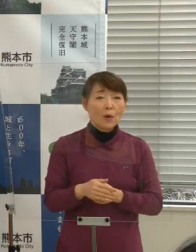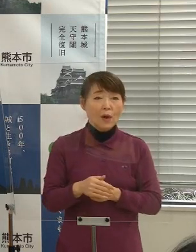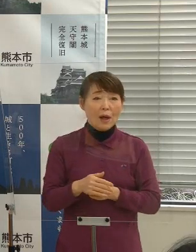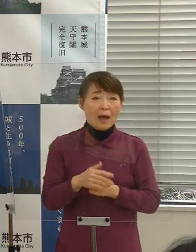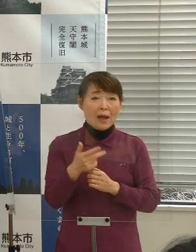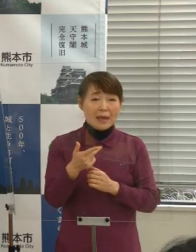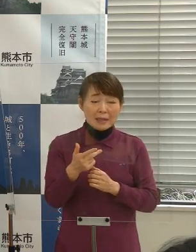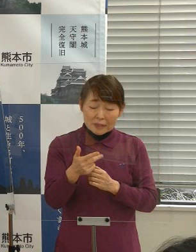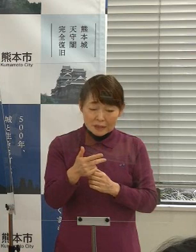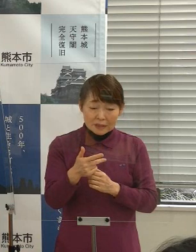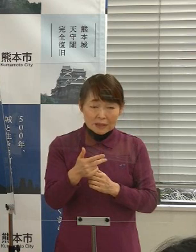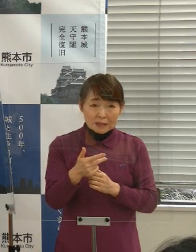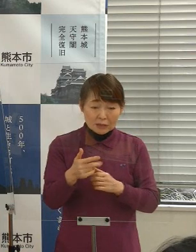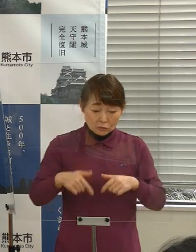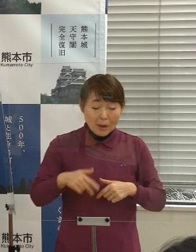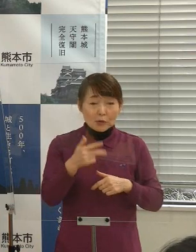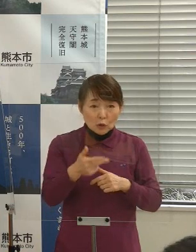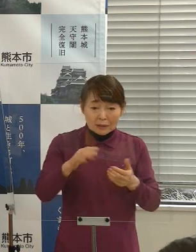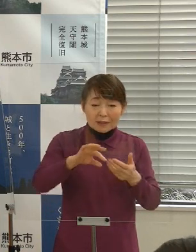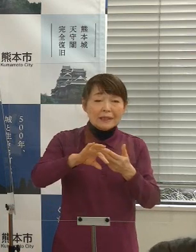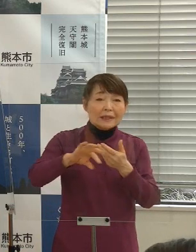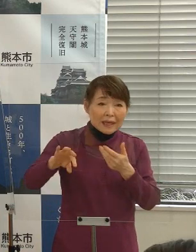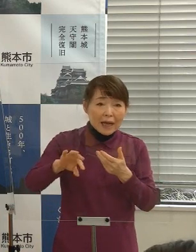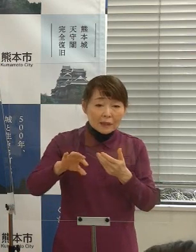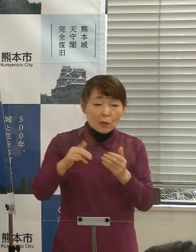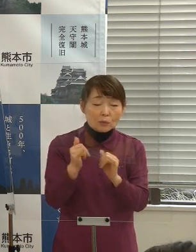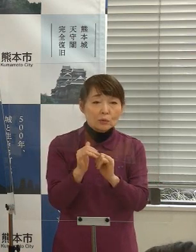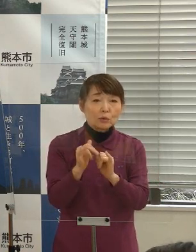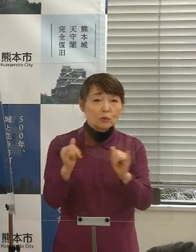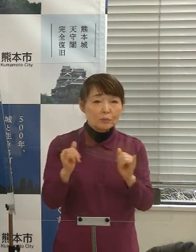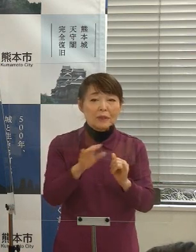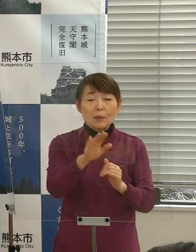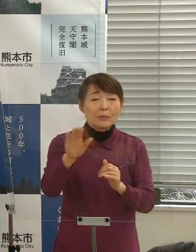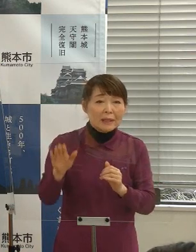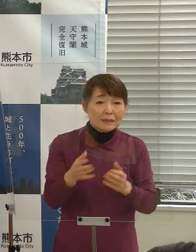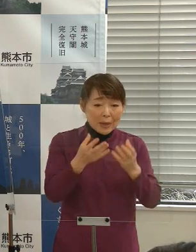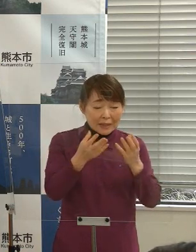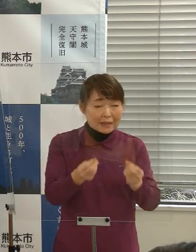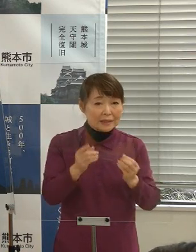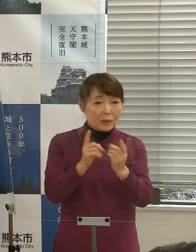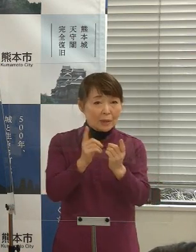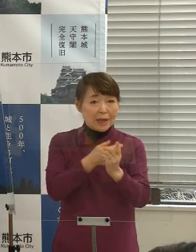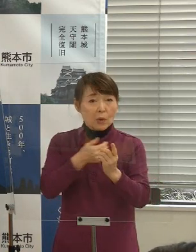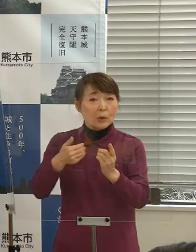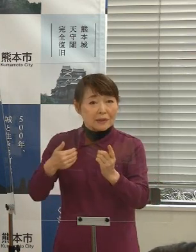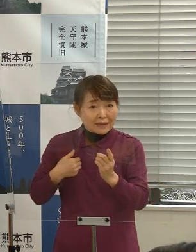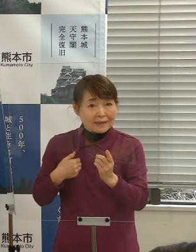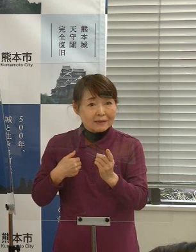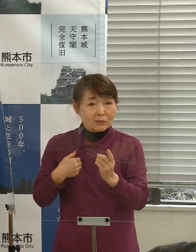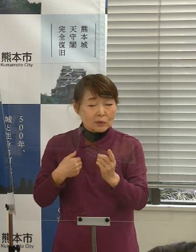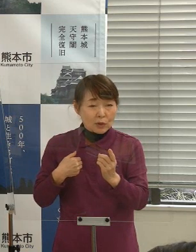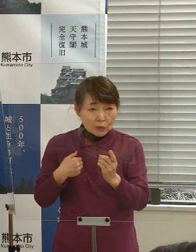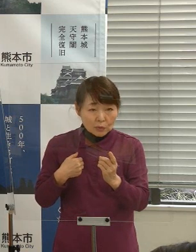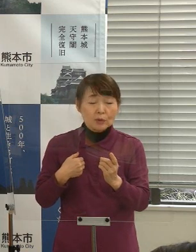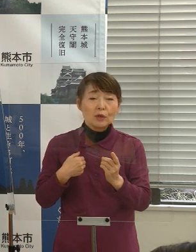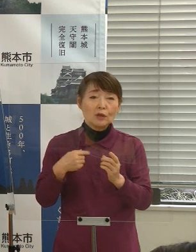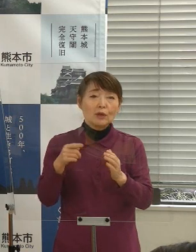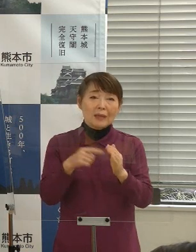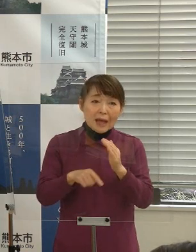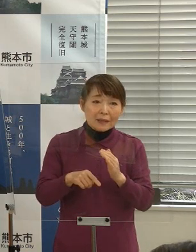対応ができるよということをですね、しっかりお伝えをして、まあ、その中でできる限りのことを尽くしていきたいというふうに考えています